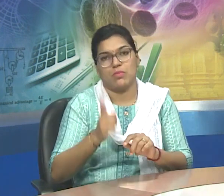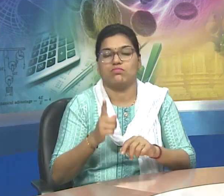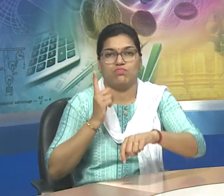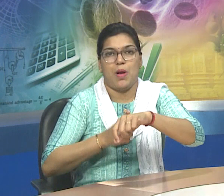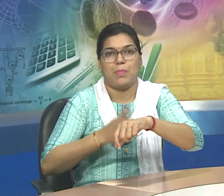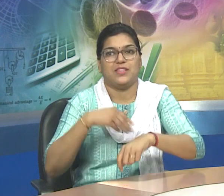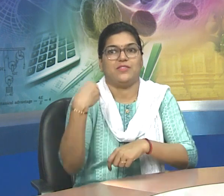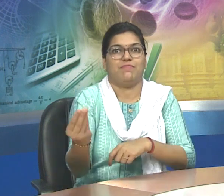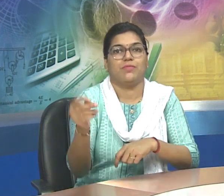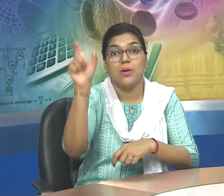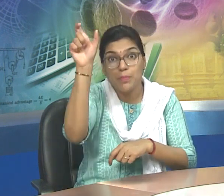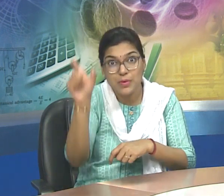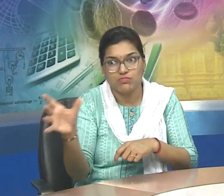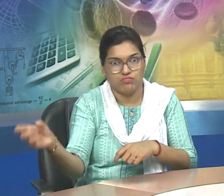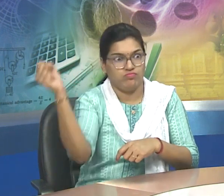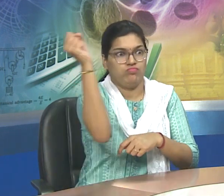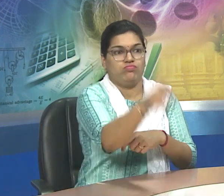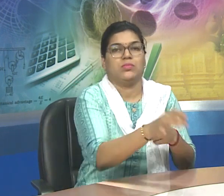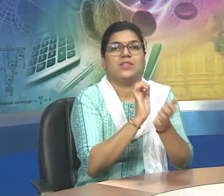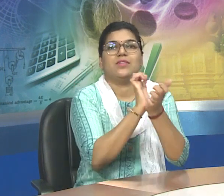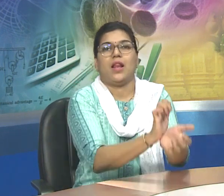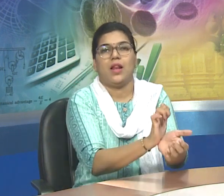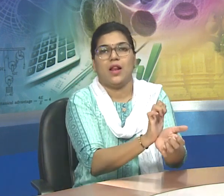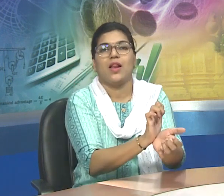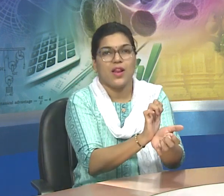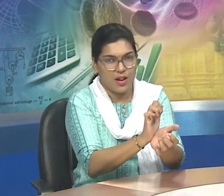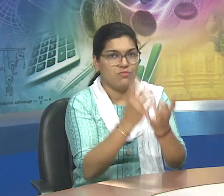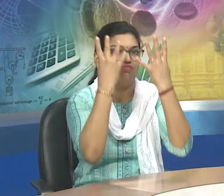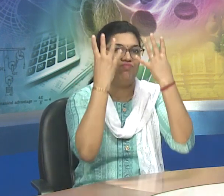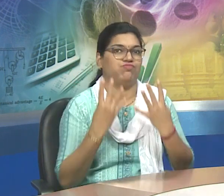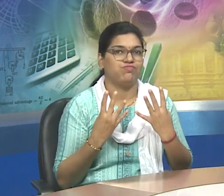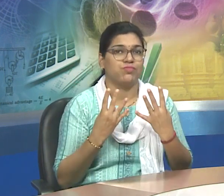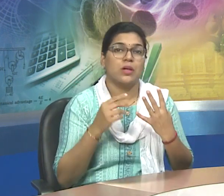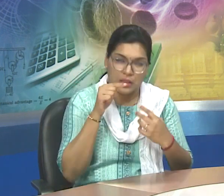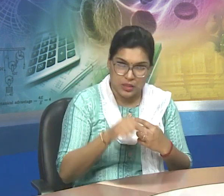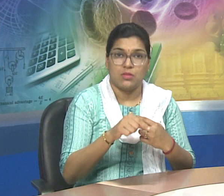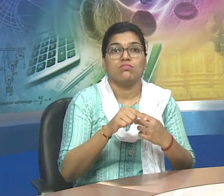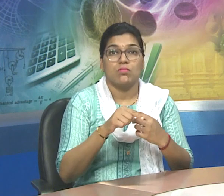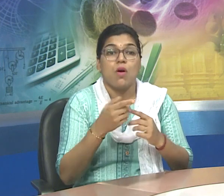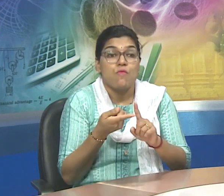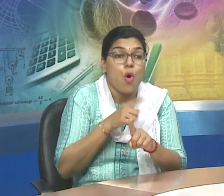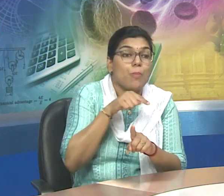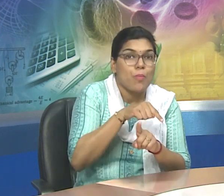पर दंड की व्यवस्था भी सरकार द्वारा तय की जाती है। क्या दंड दिया जाएगा,